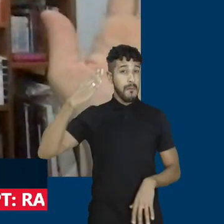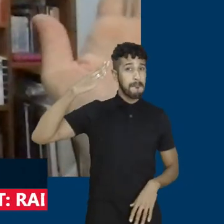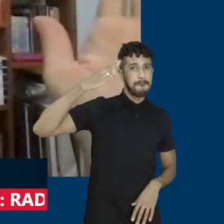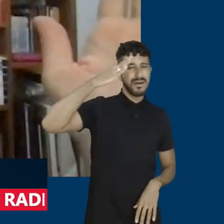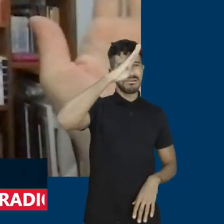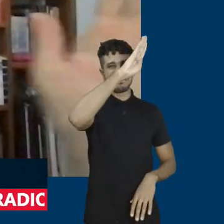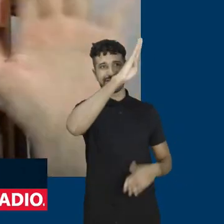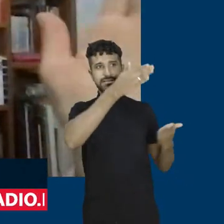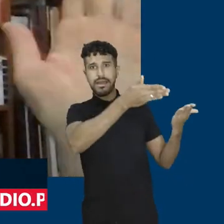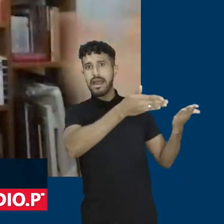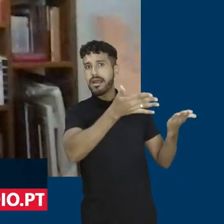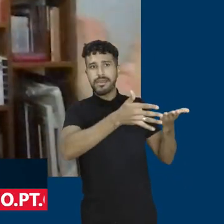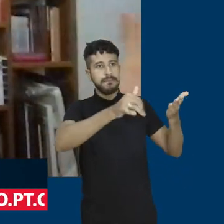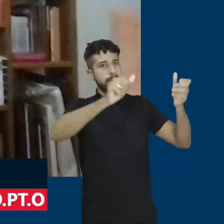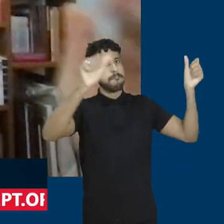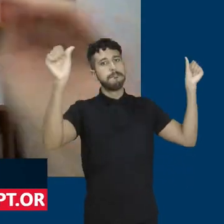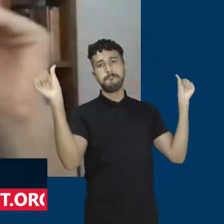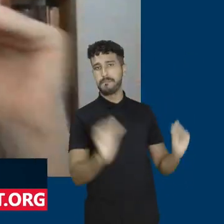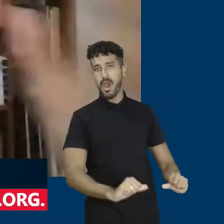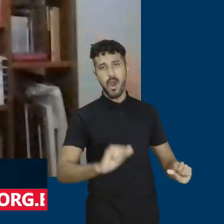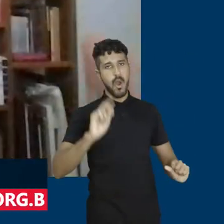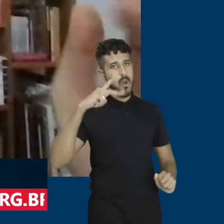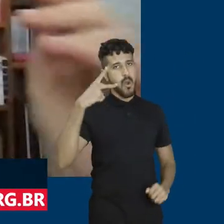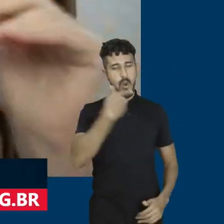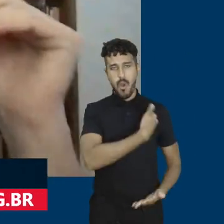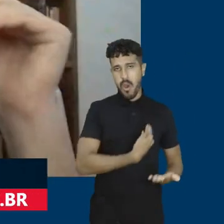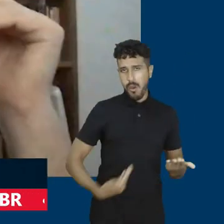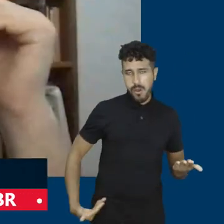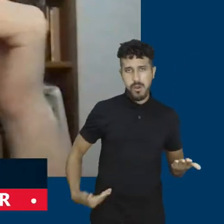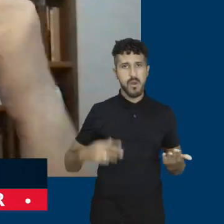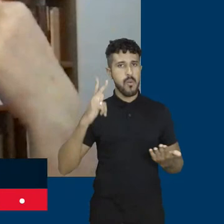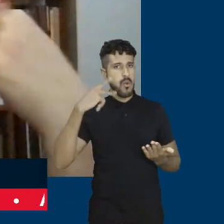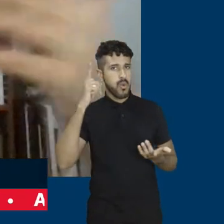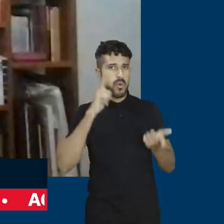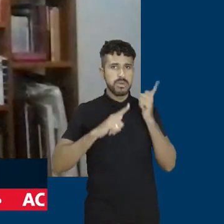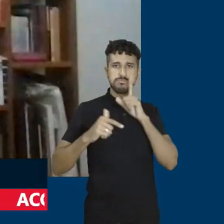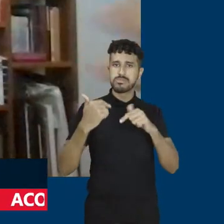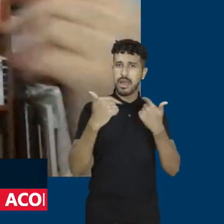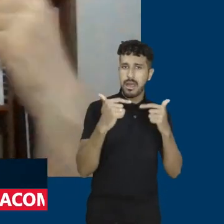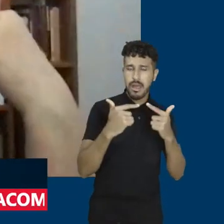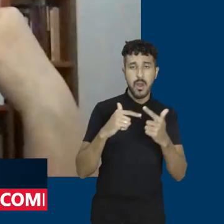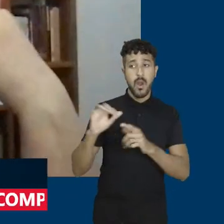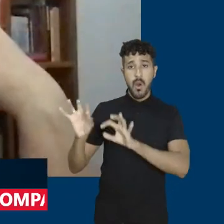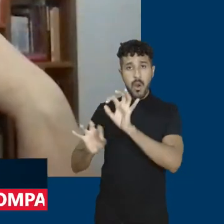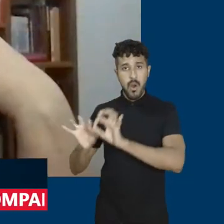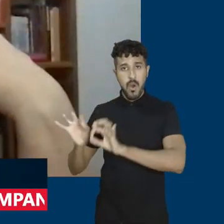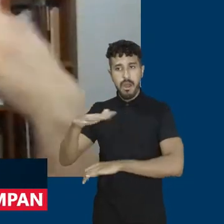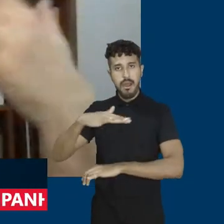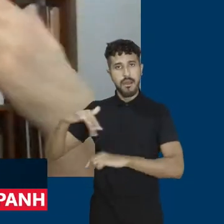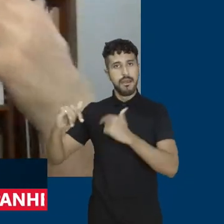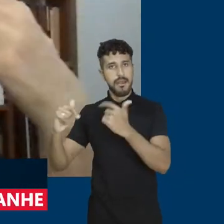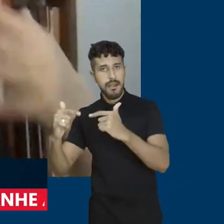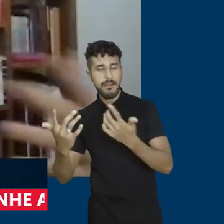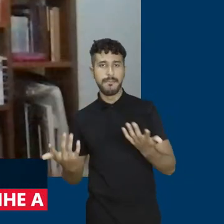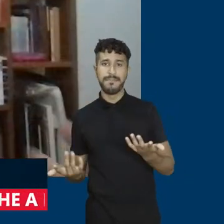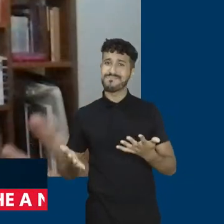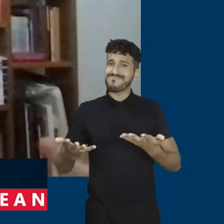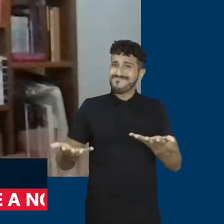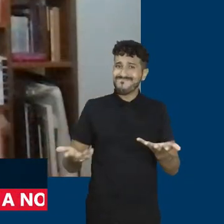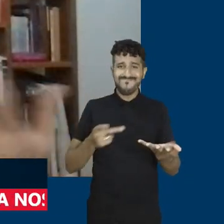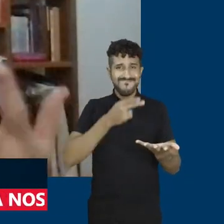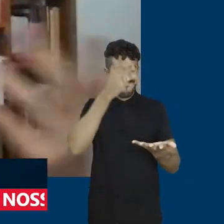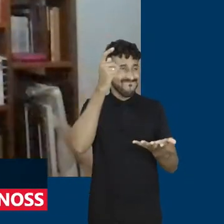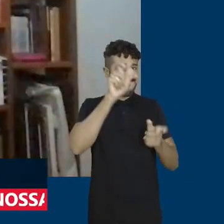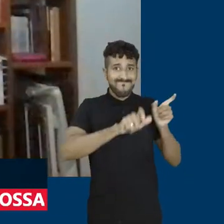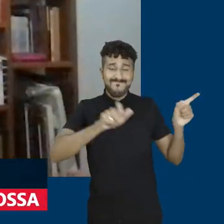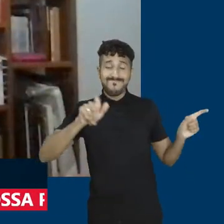uma pá de cal, né? Nas políticas públicas, na política de emprego, na organização do mercado de trabalho. Então, as pessoas falam